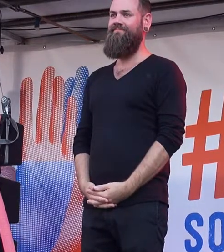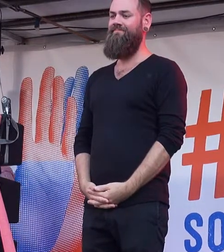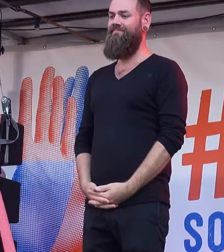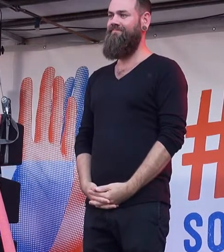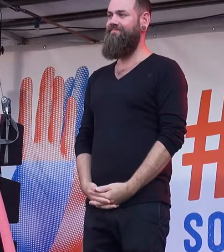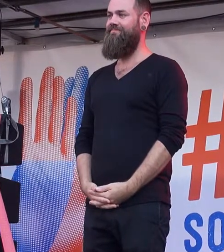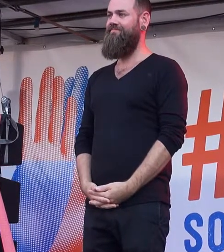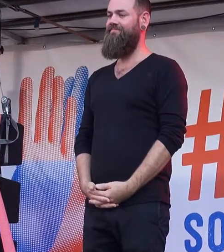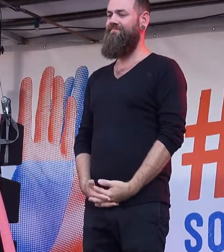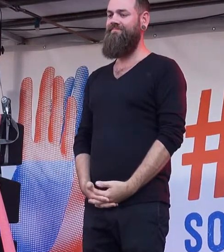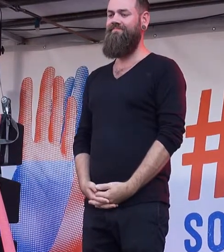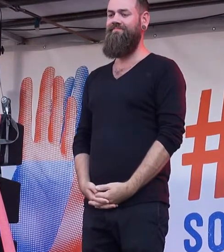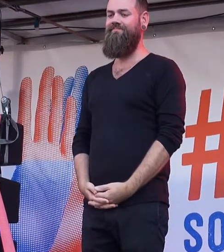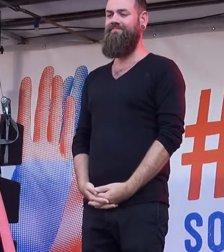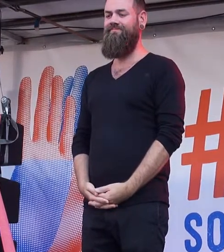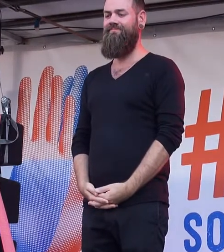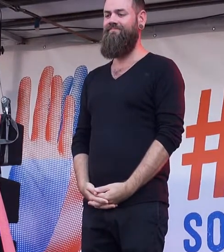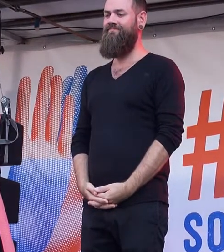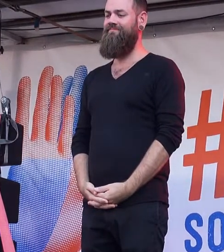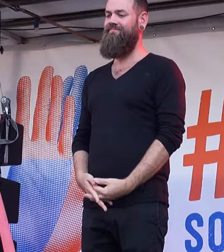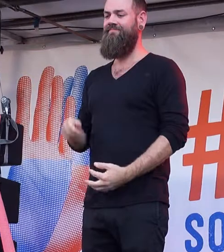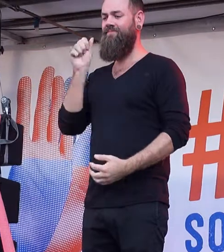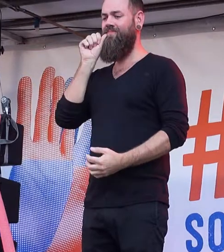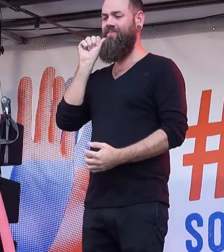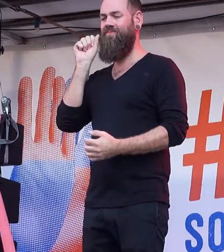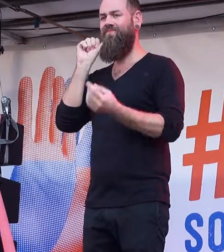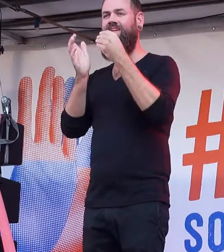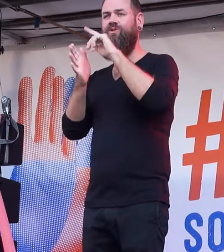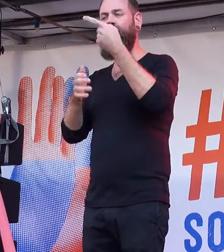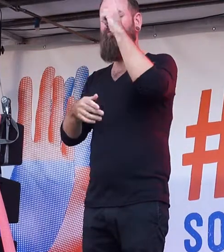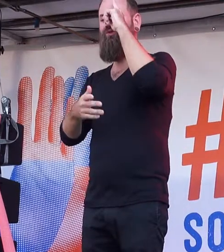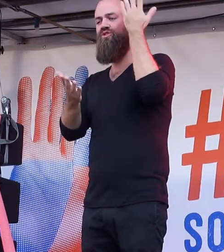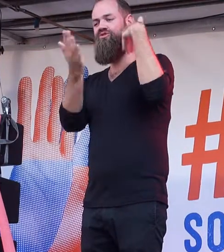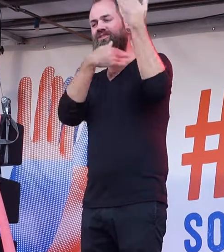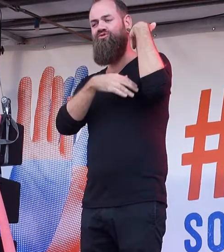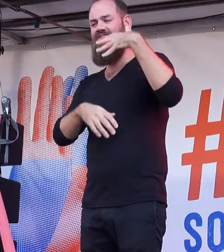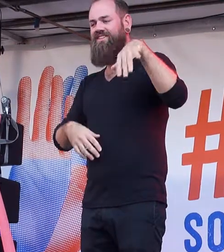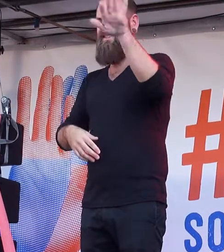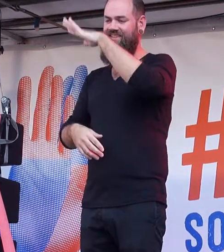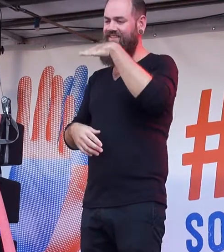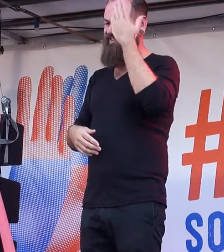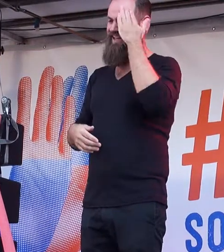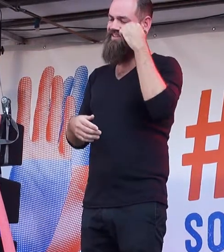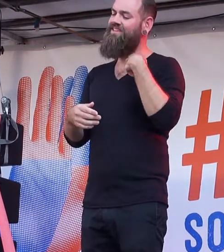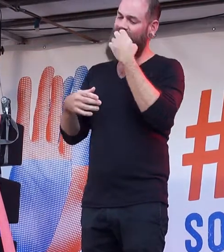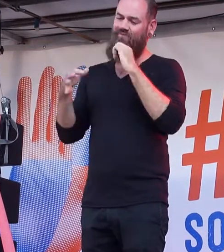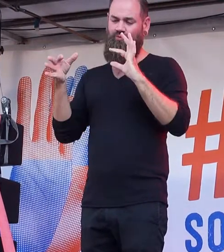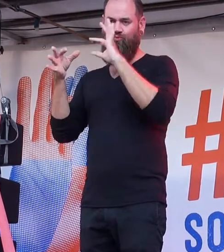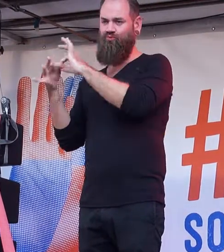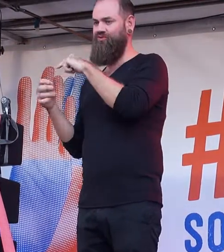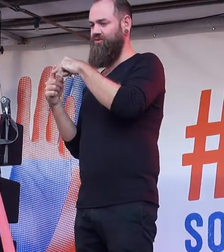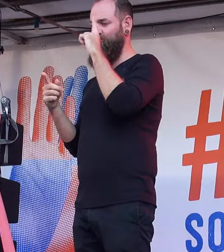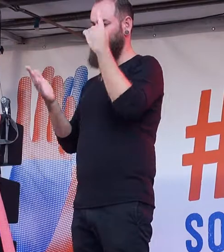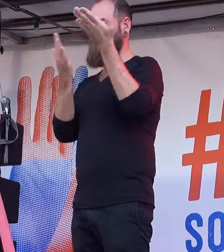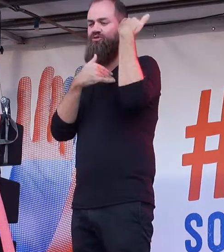Wir haben gerade schon einen kurzen Einblick in die deutsche Geschichte gehört und auch ich möchte kurz was von mir geben, was 1912 ein deutscher